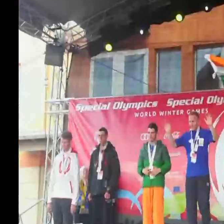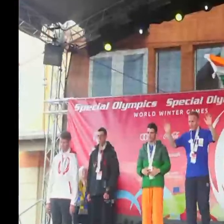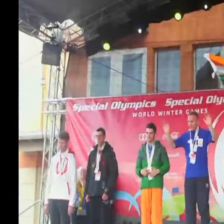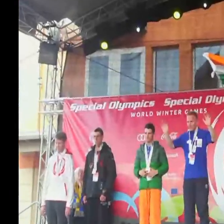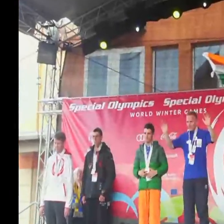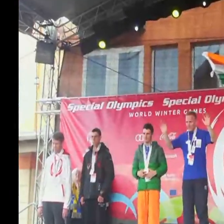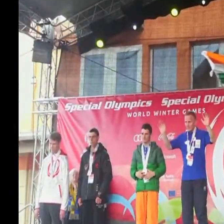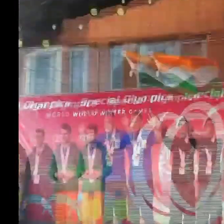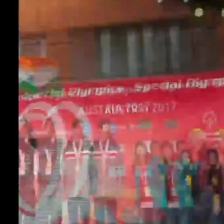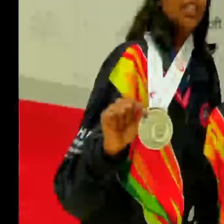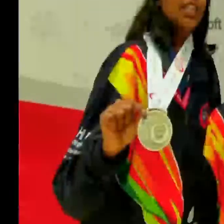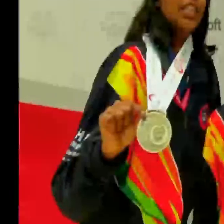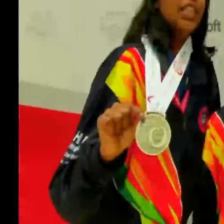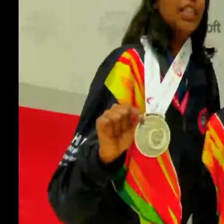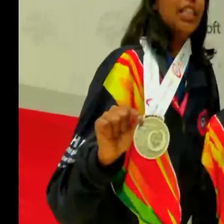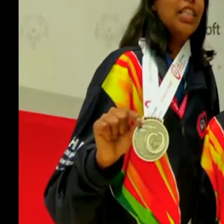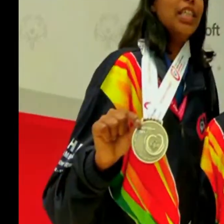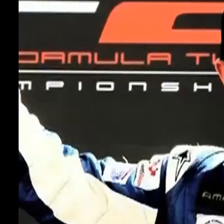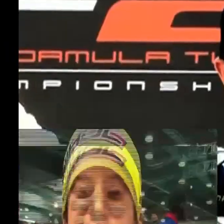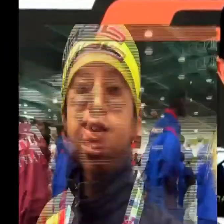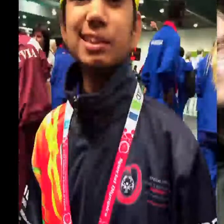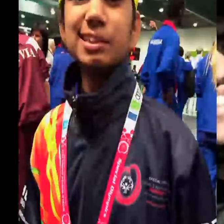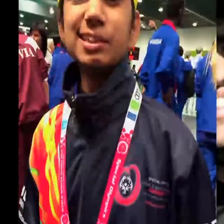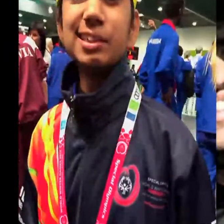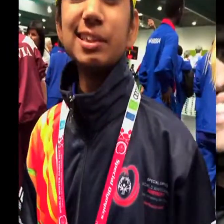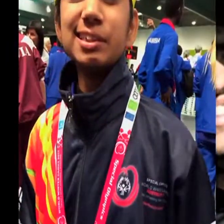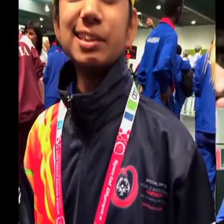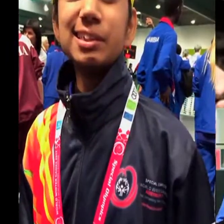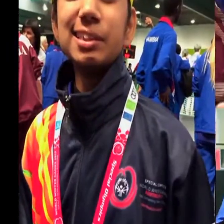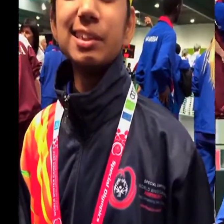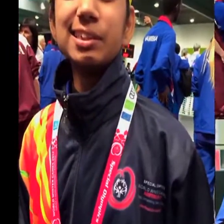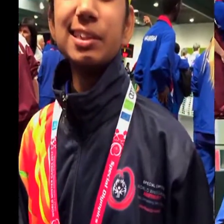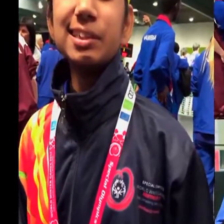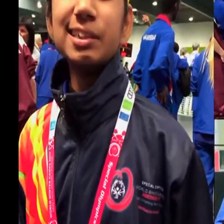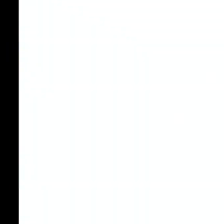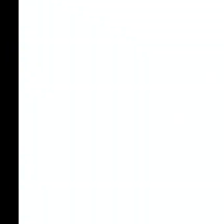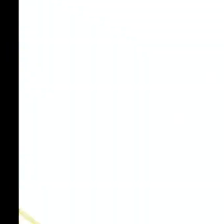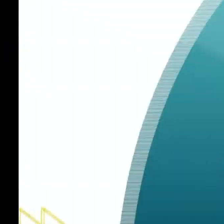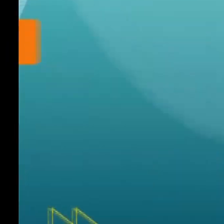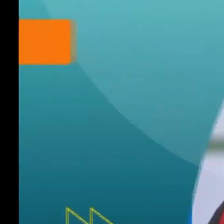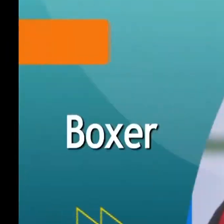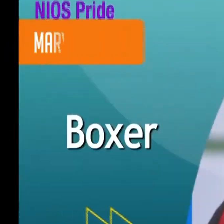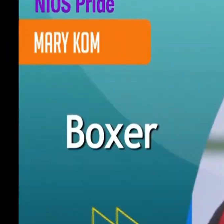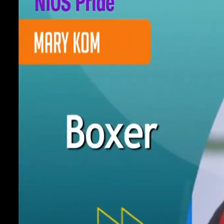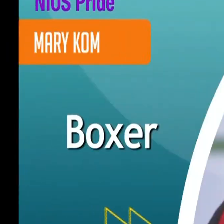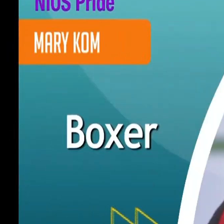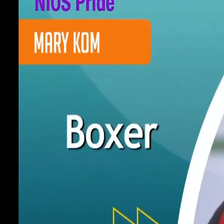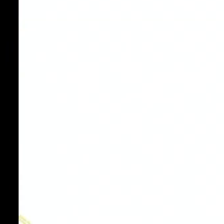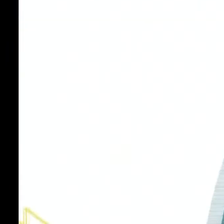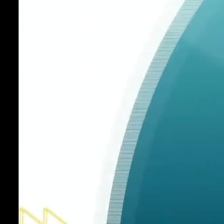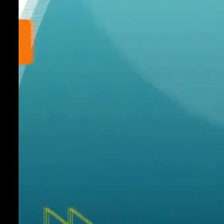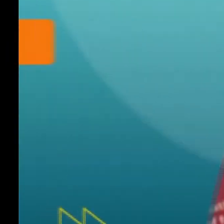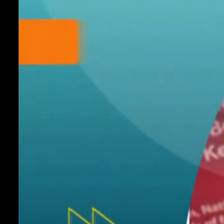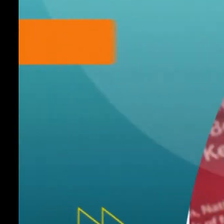रास्ता स्वयं चुने कोई मन चाहा केंद्र चुने